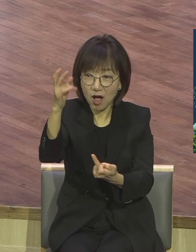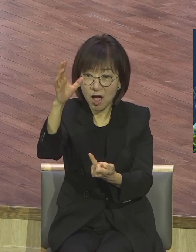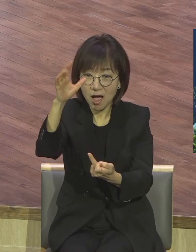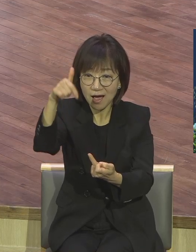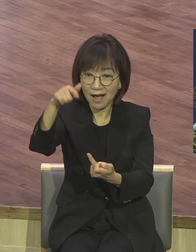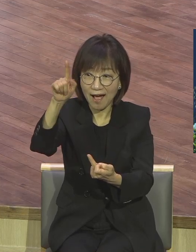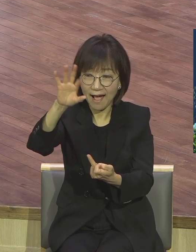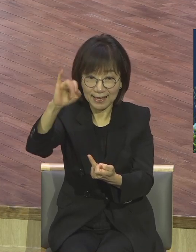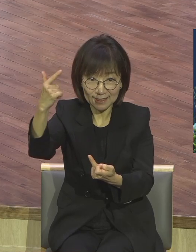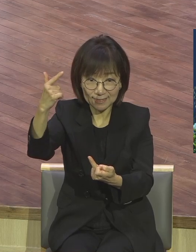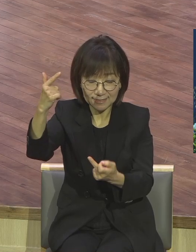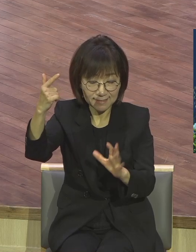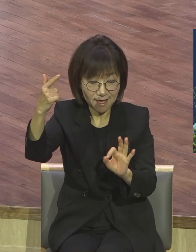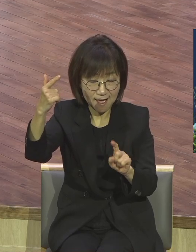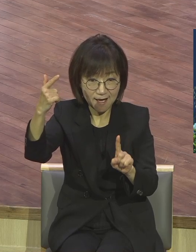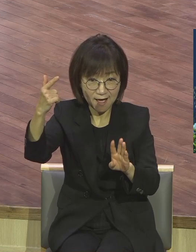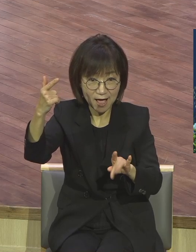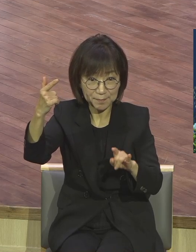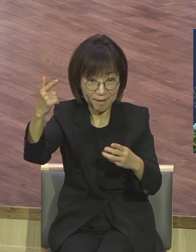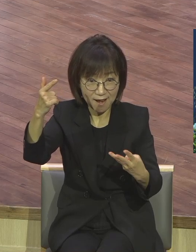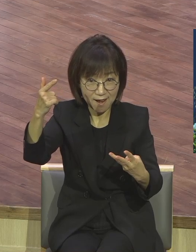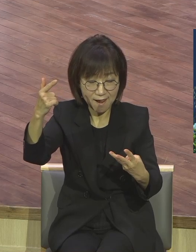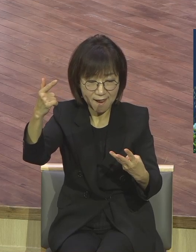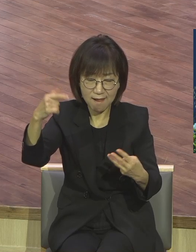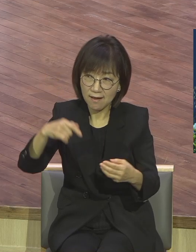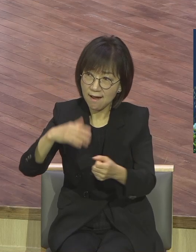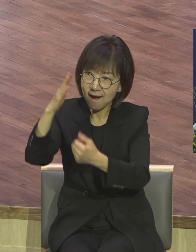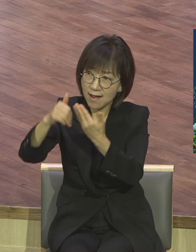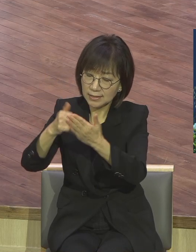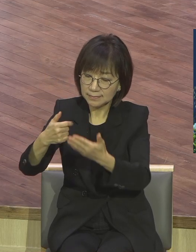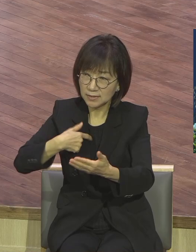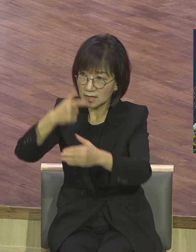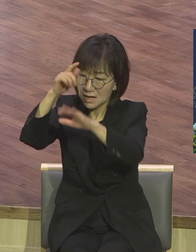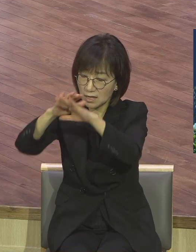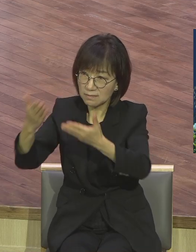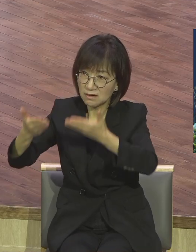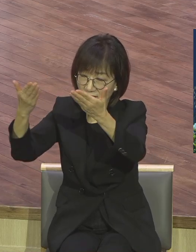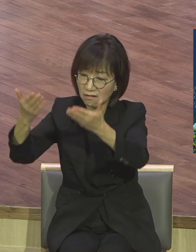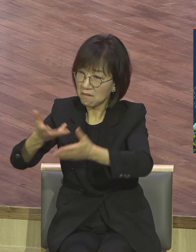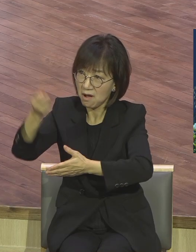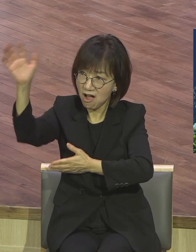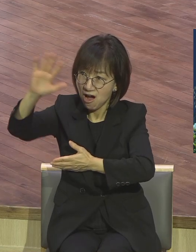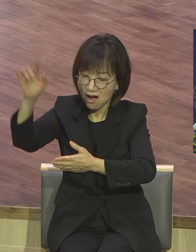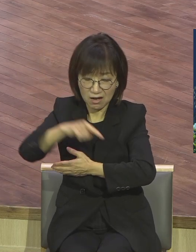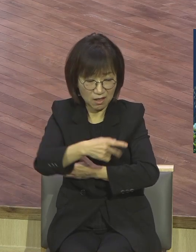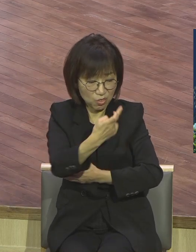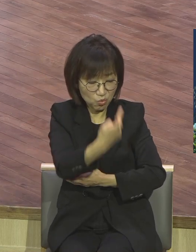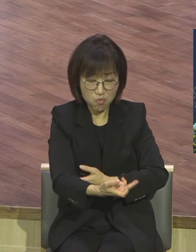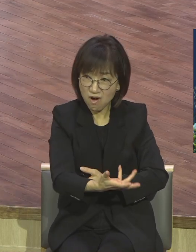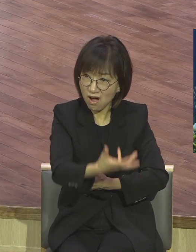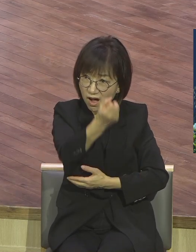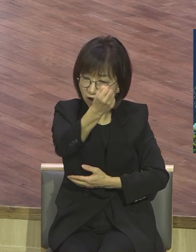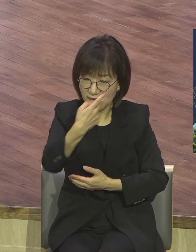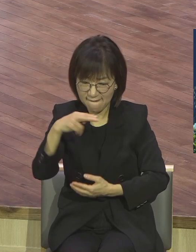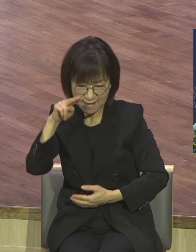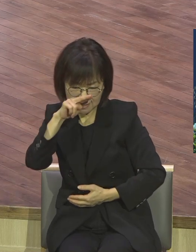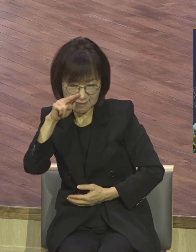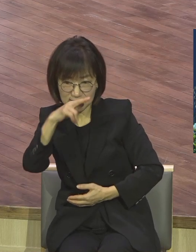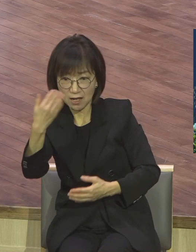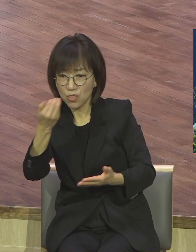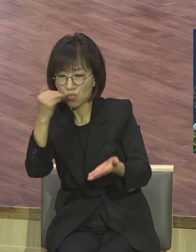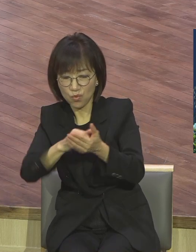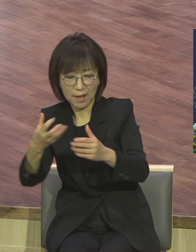비교식에 출발한 거요. 왜 동생 건을 받고 내 건 안 받습니까? 시기 지을 때 동생을 돌로 쳐